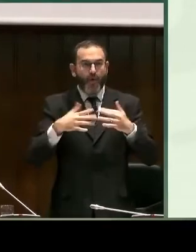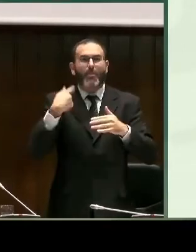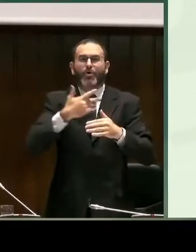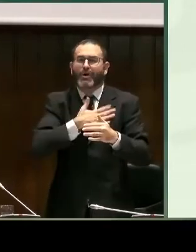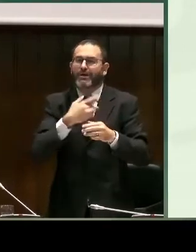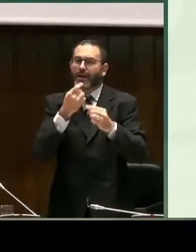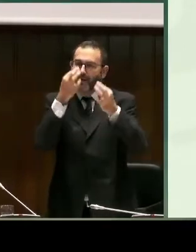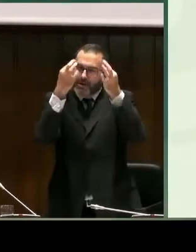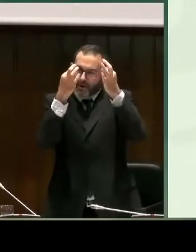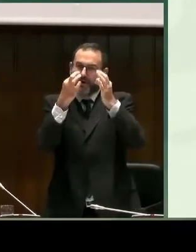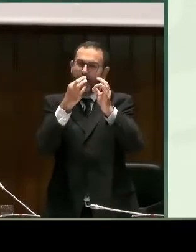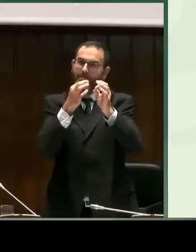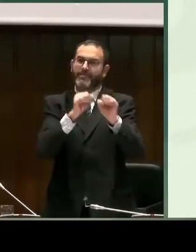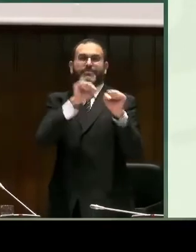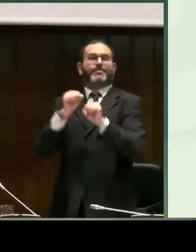aparentemente, como digo,